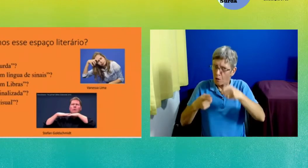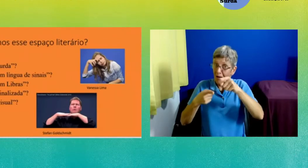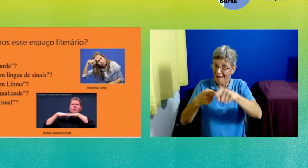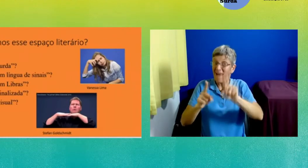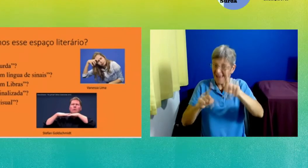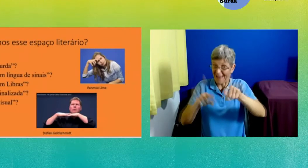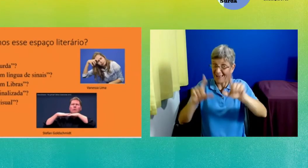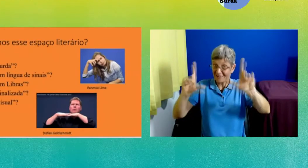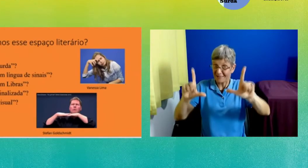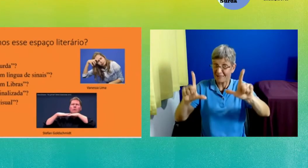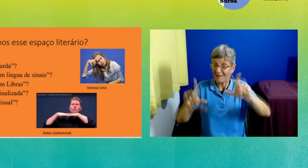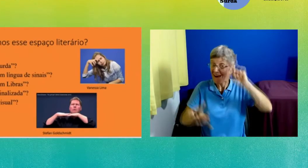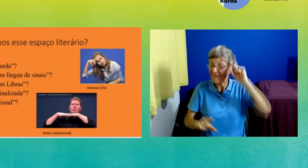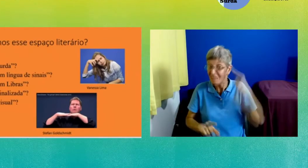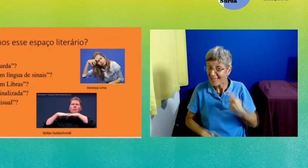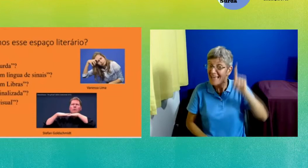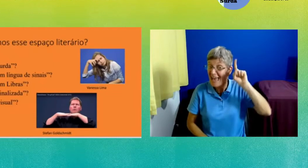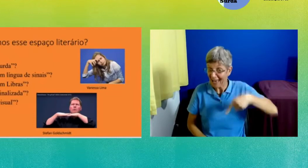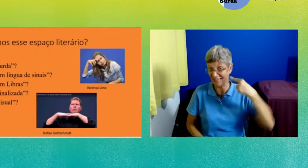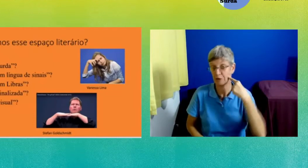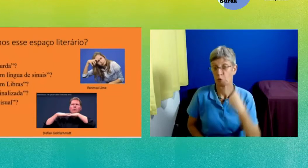fala de um animal surdo.